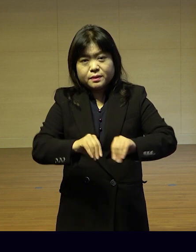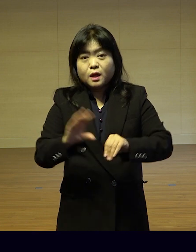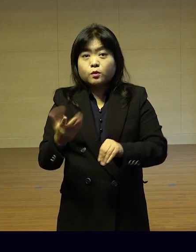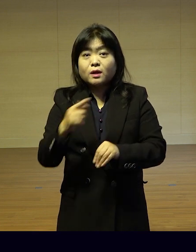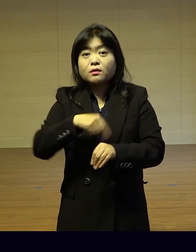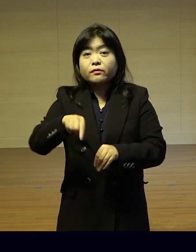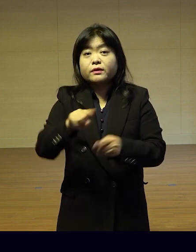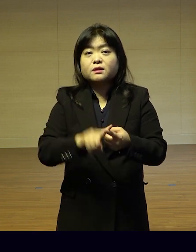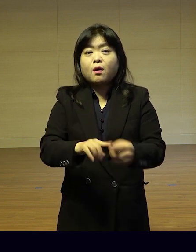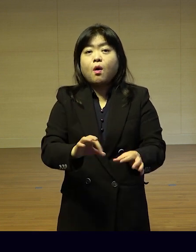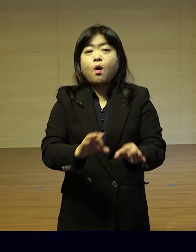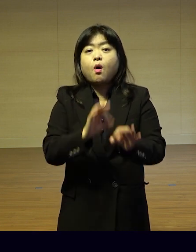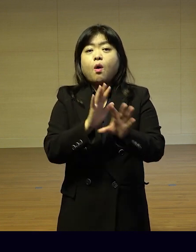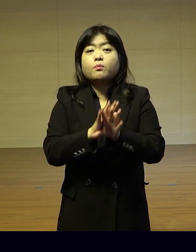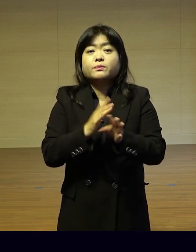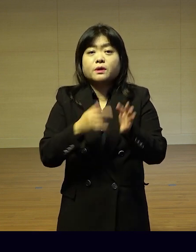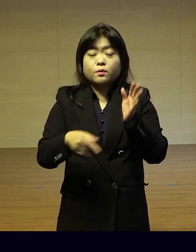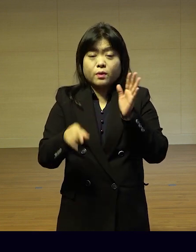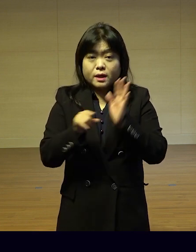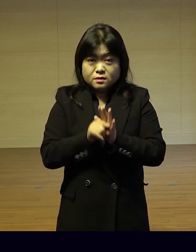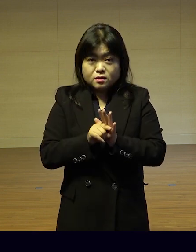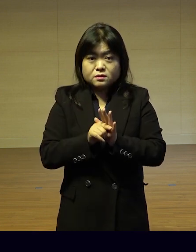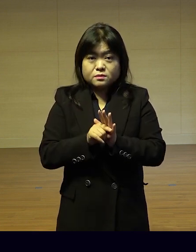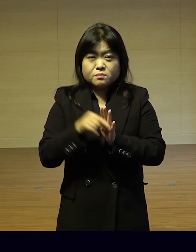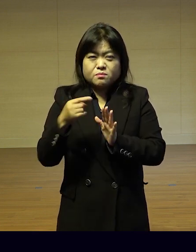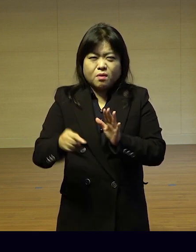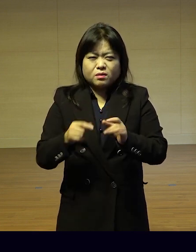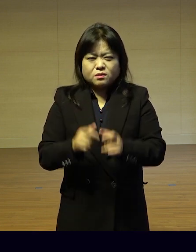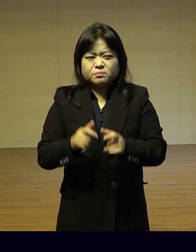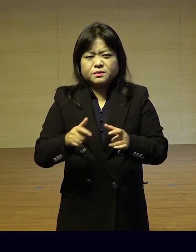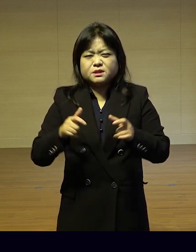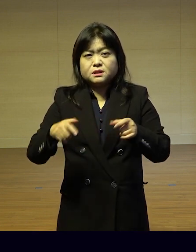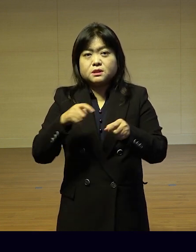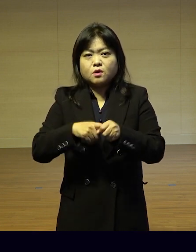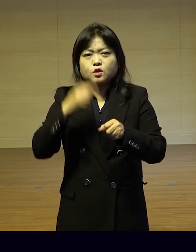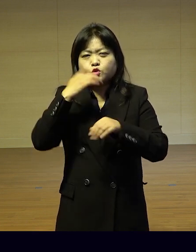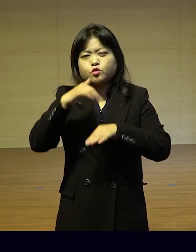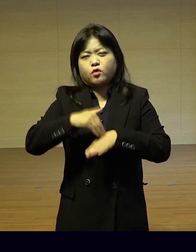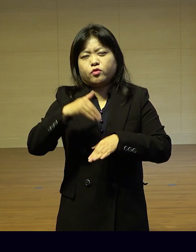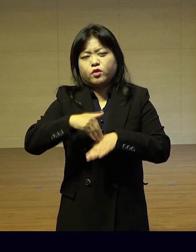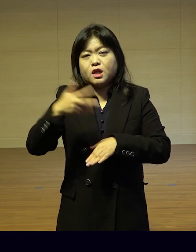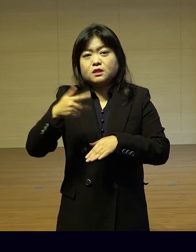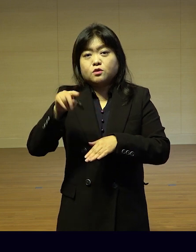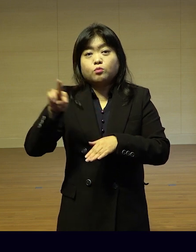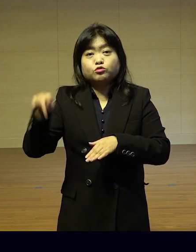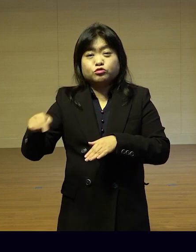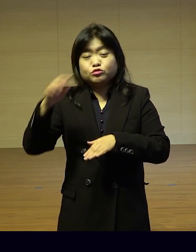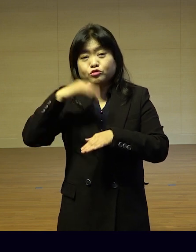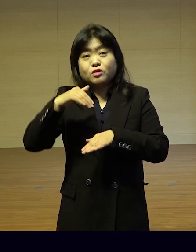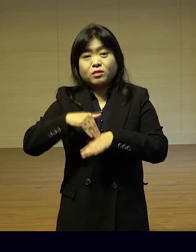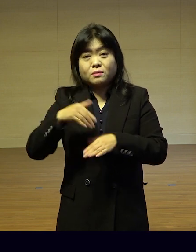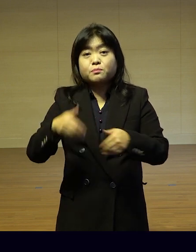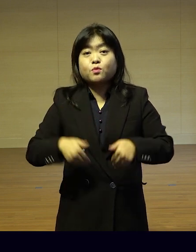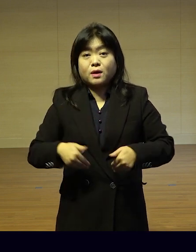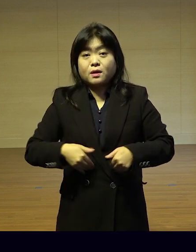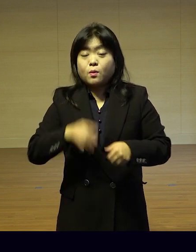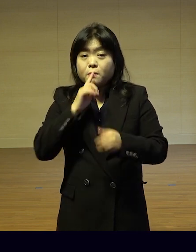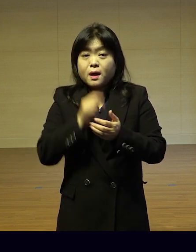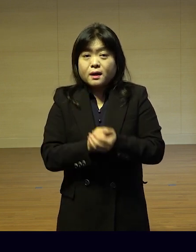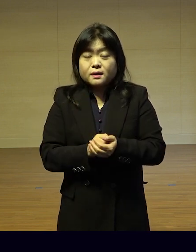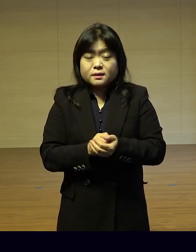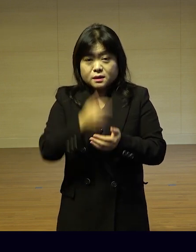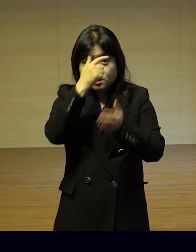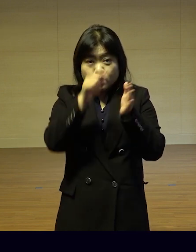그것을 없애려면은 gradual discipline, 점진적인 수련, 점수가 필요하다. 기독교에서도 예수